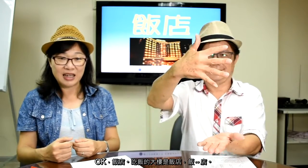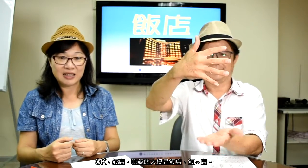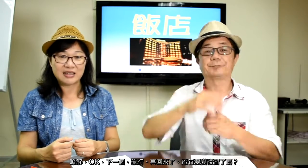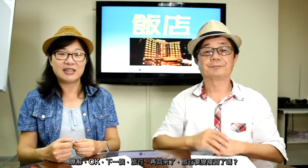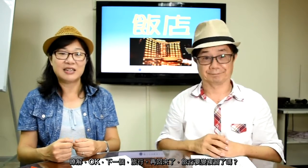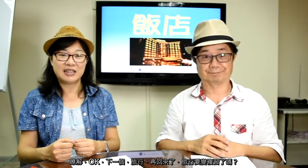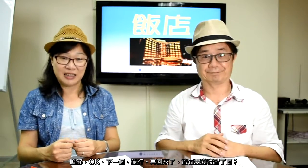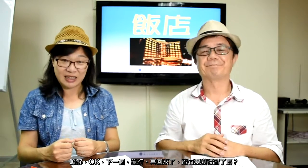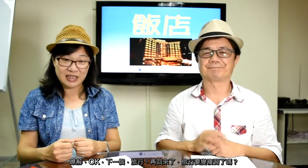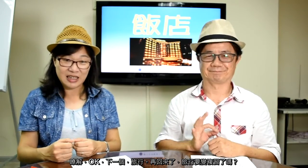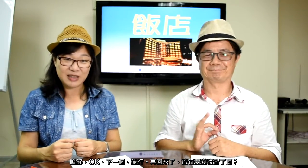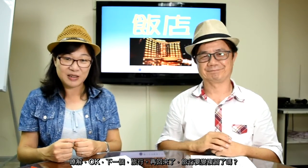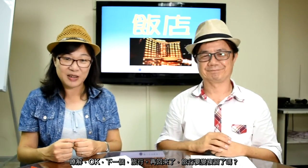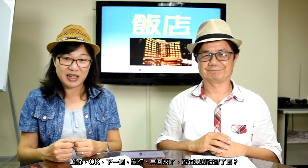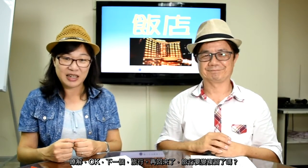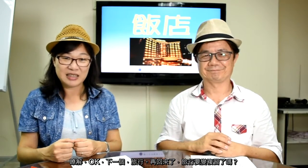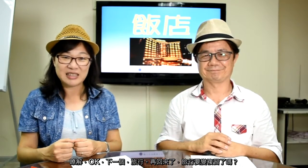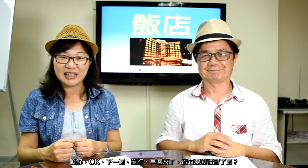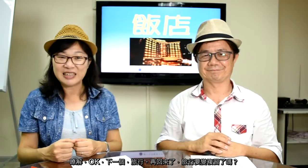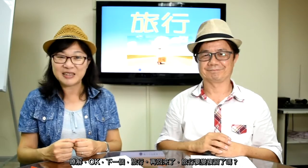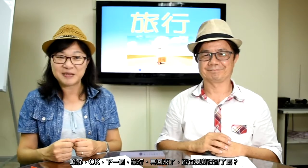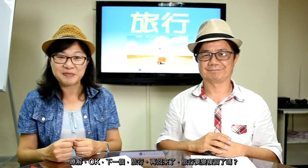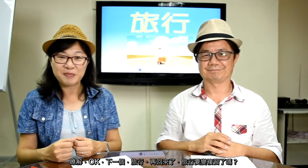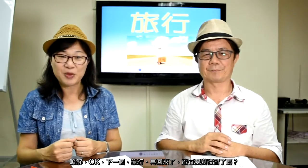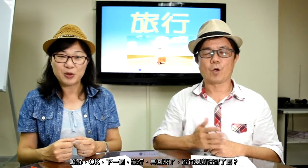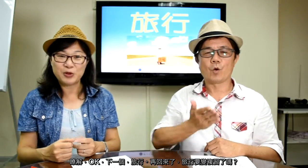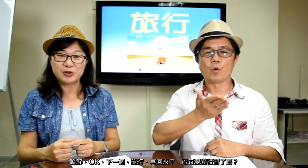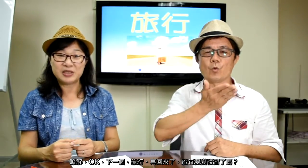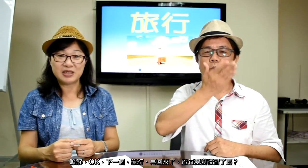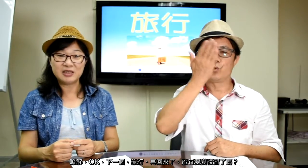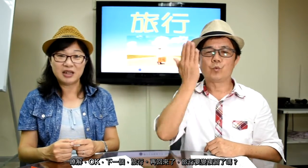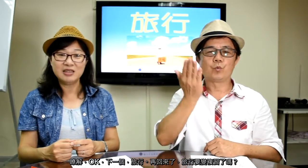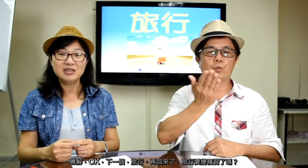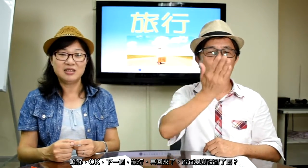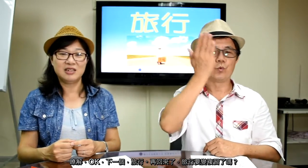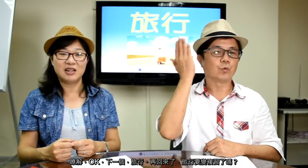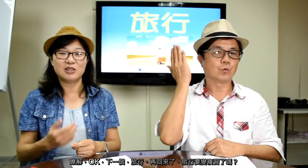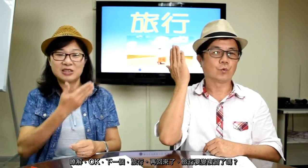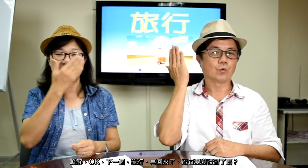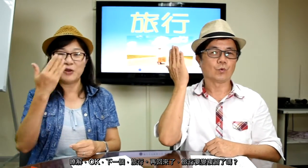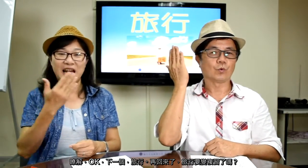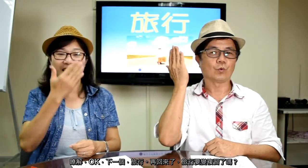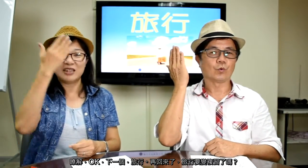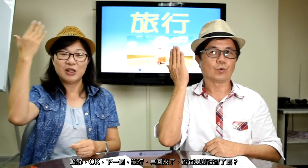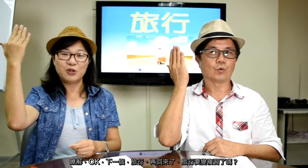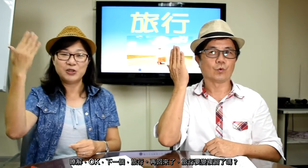店了解。OK， 下一个旅行，哎，好，再回来了。旅